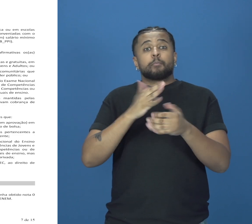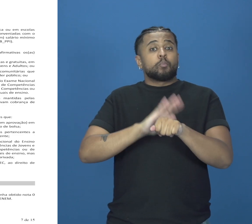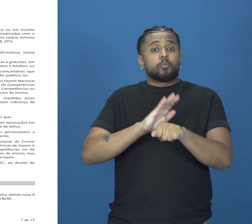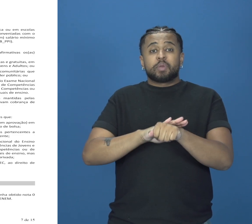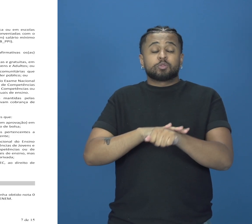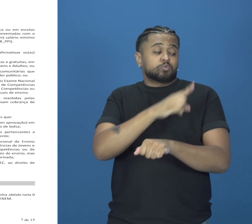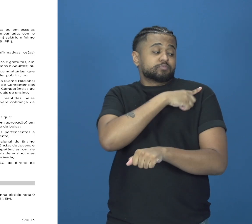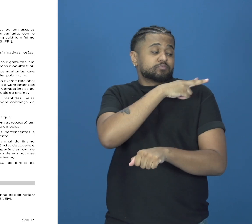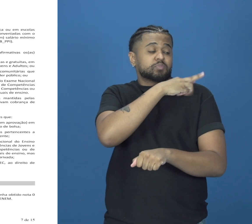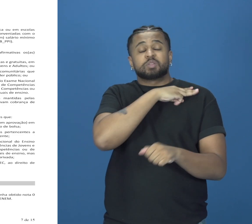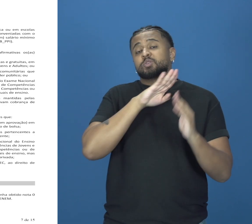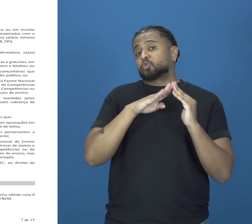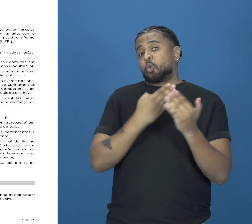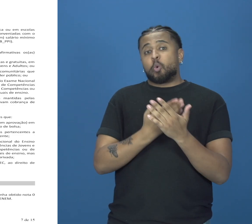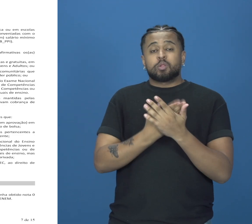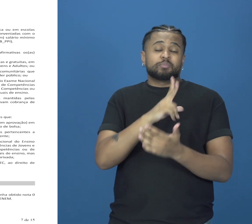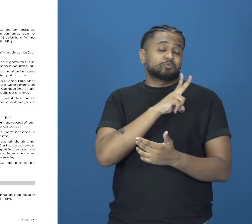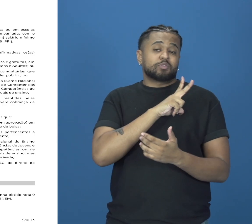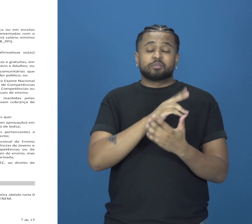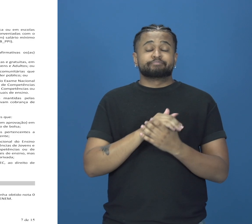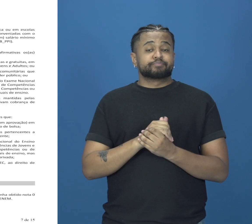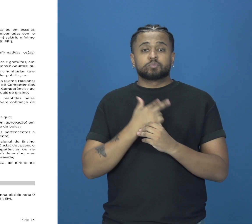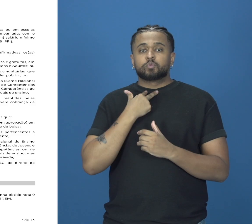o ensino médio em escola privada.